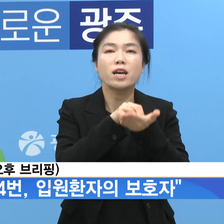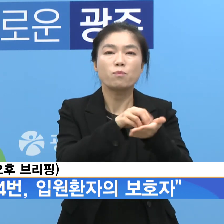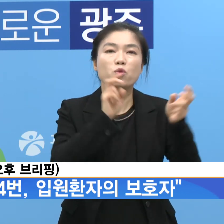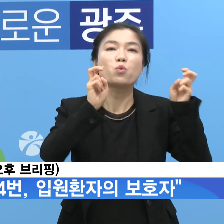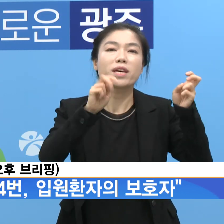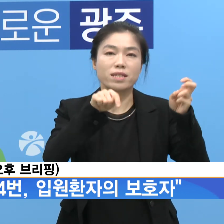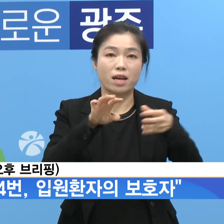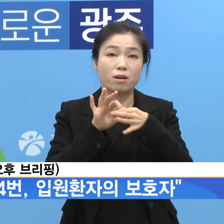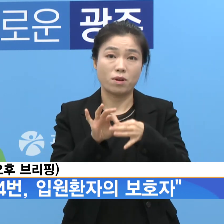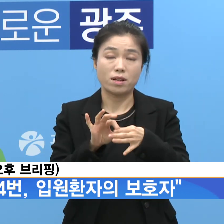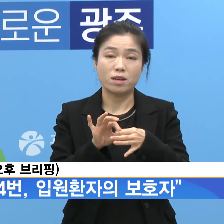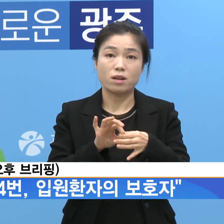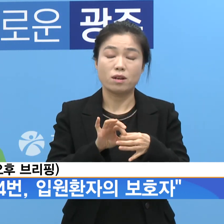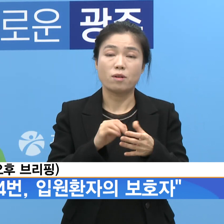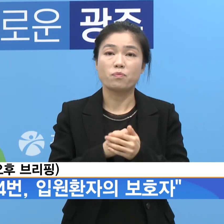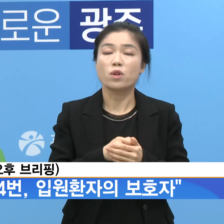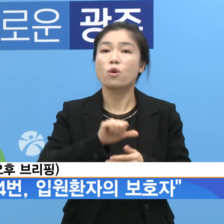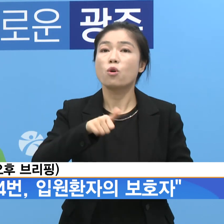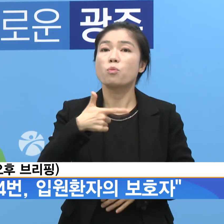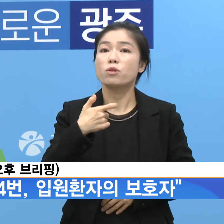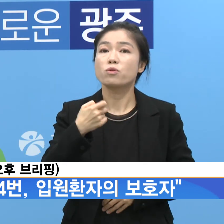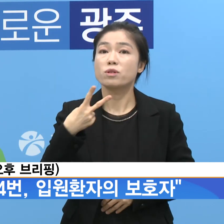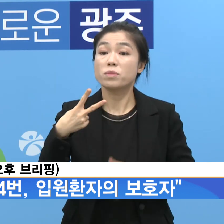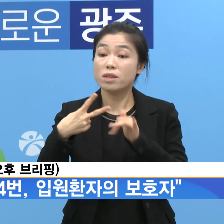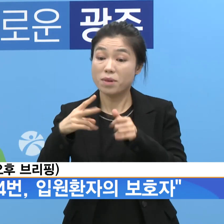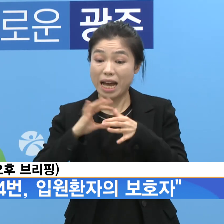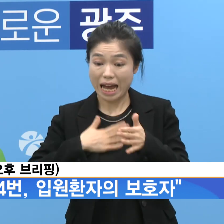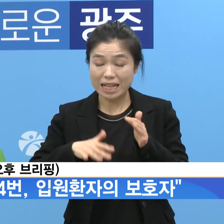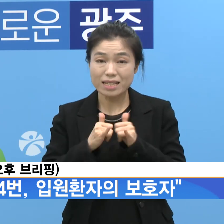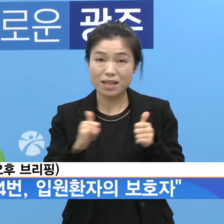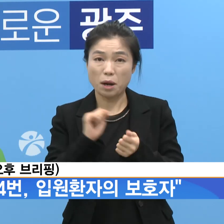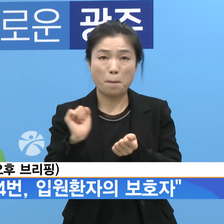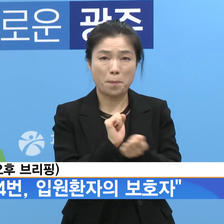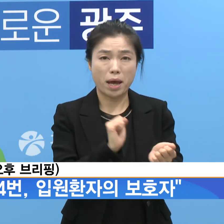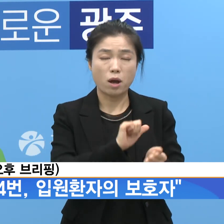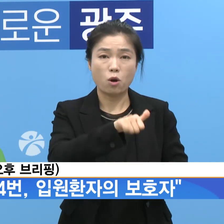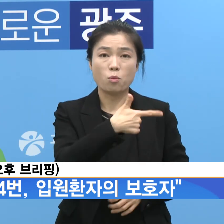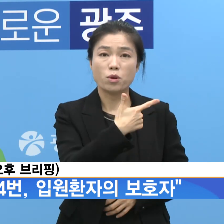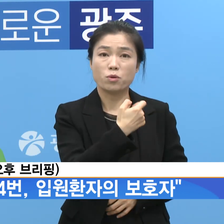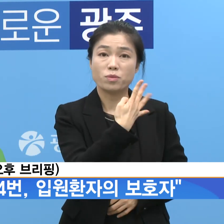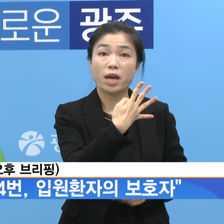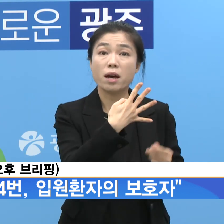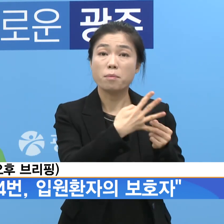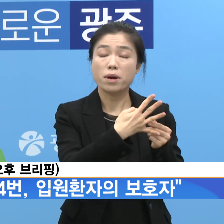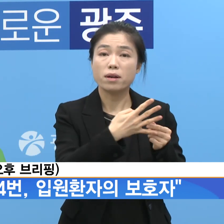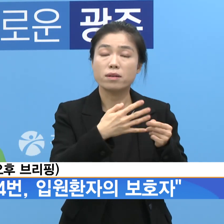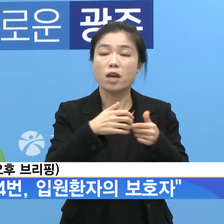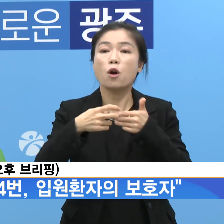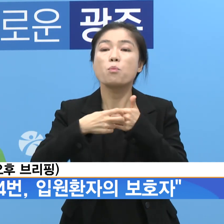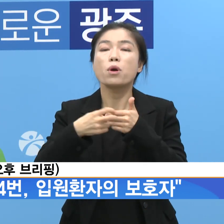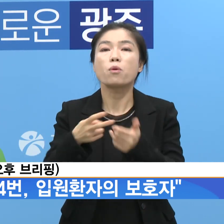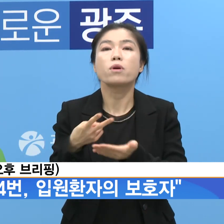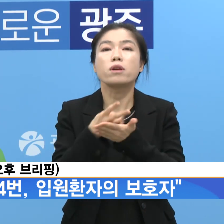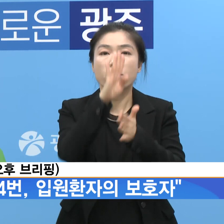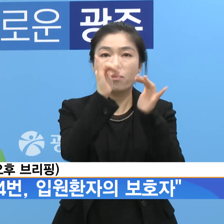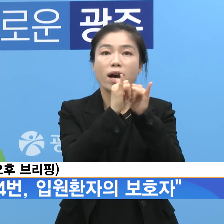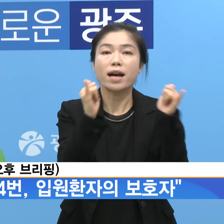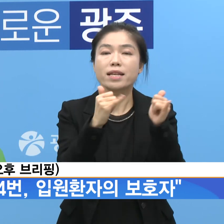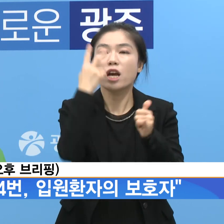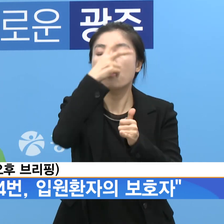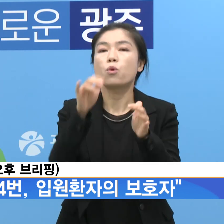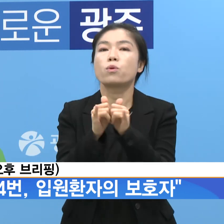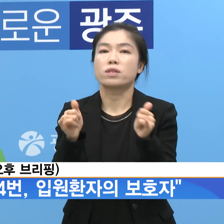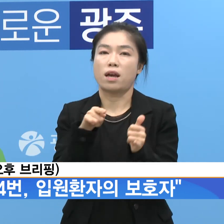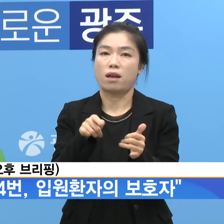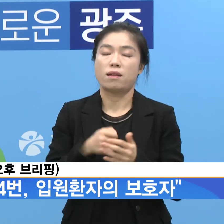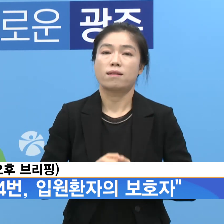번은 560 이번에 지인이 되겠습니다 근데 뭐 164 번은 전남대 병원 입원 환자의 보자